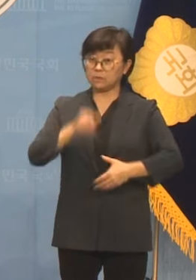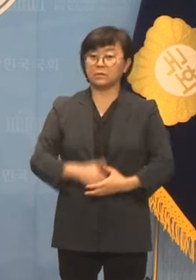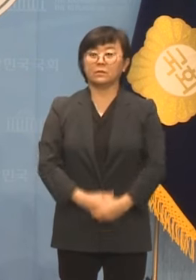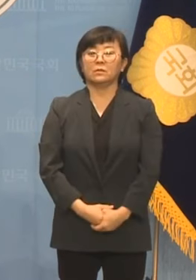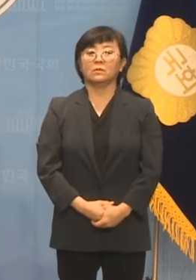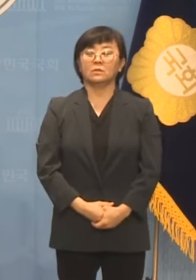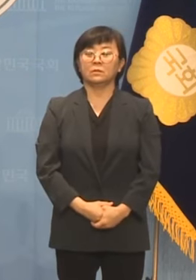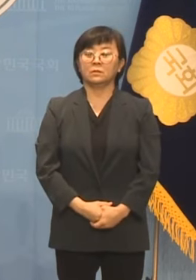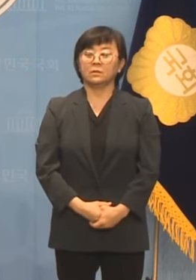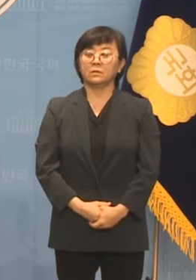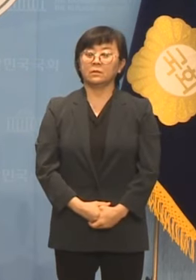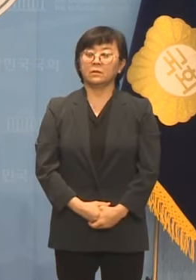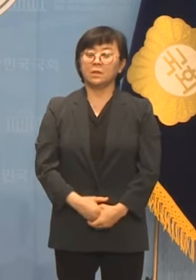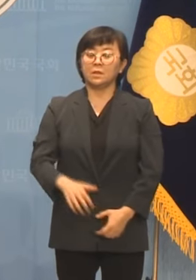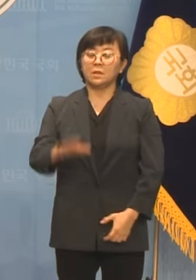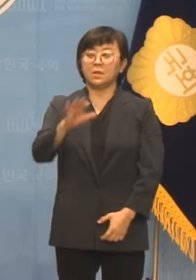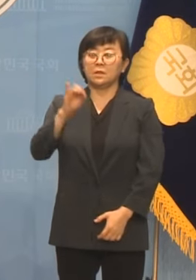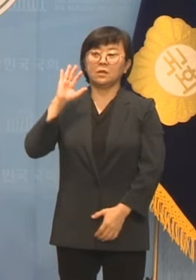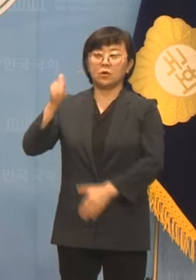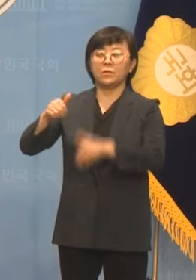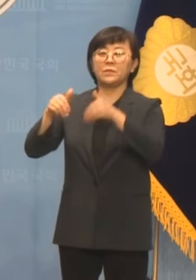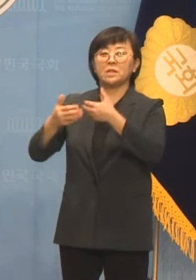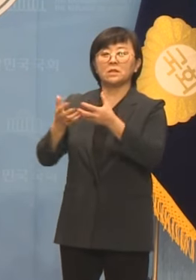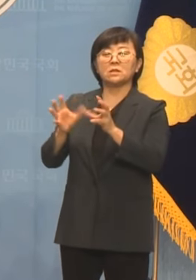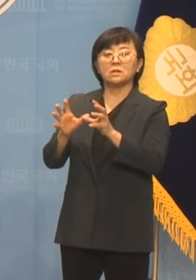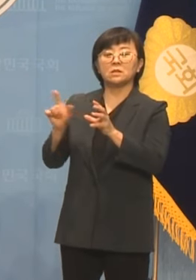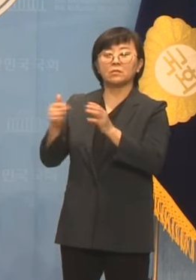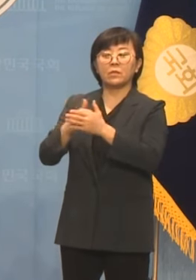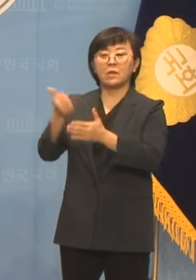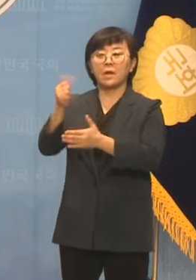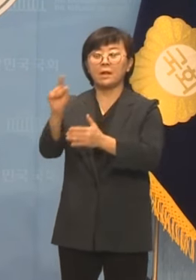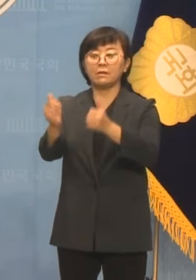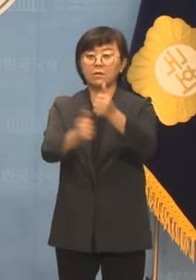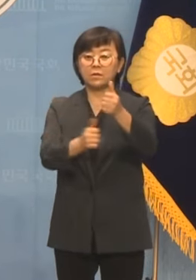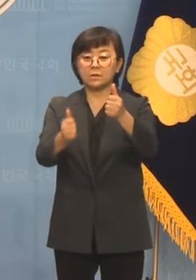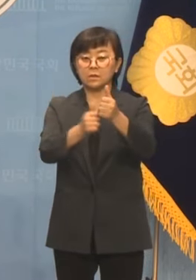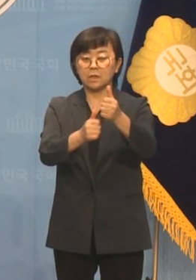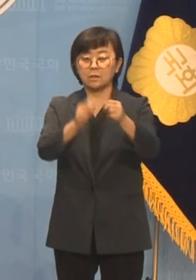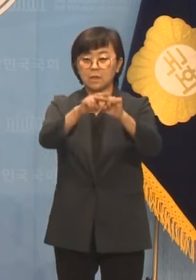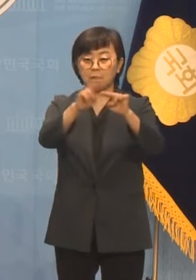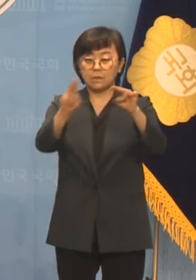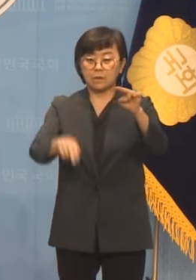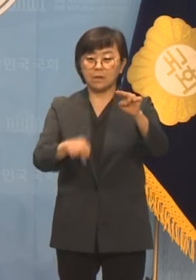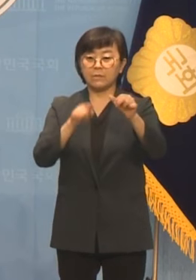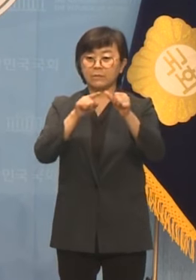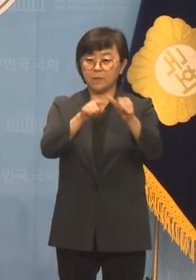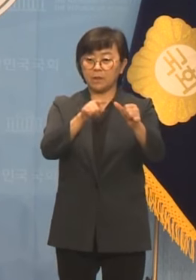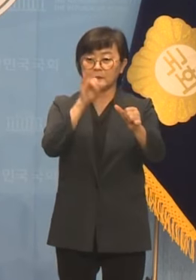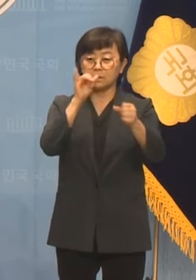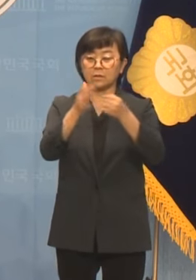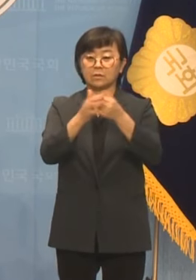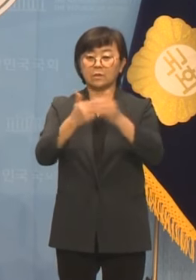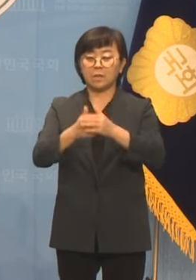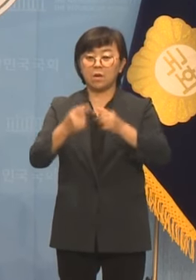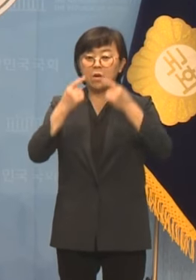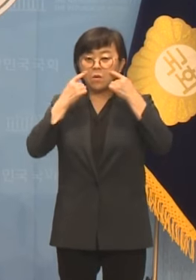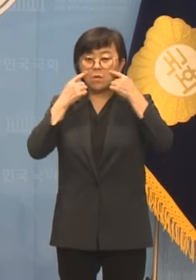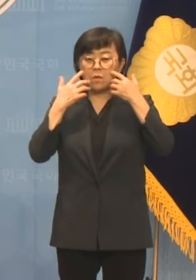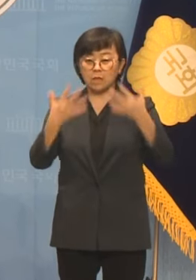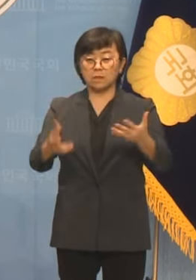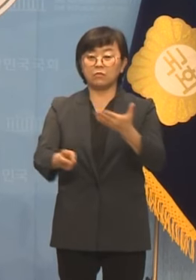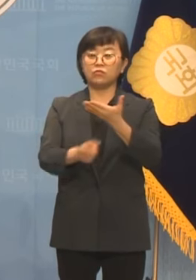합니다 이관섭 대통령 비서실장이 한동훈 위원장의 사태까지 거론한 것은 명백한